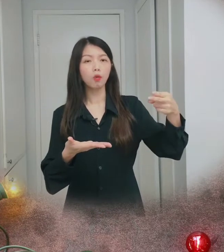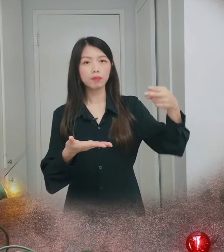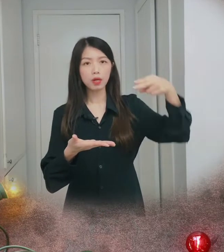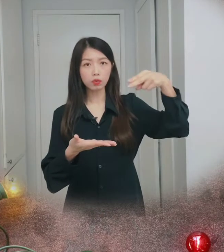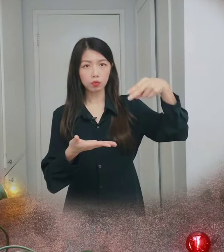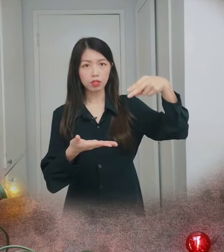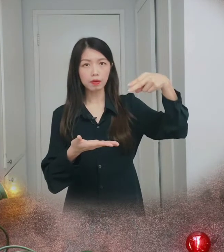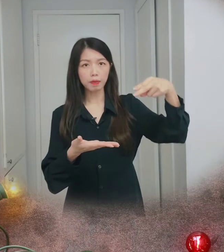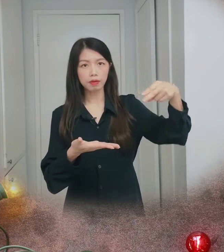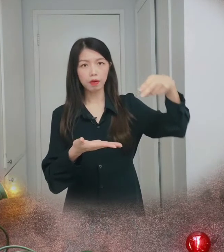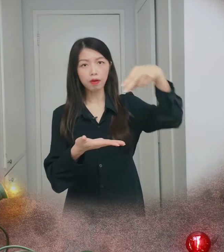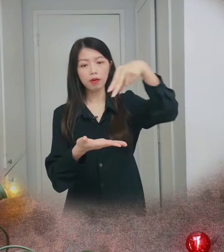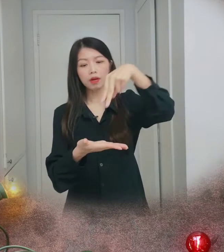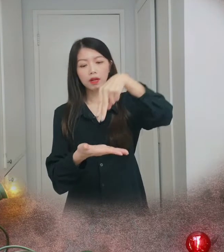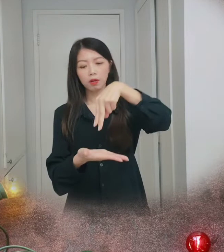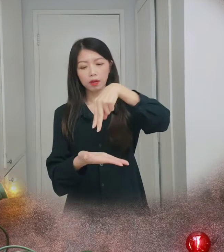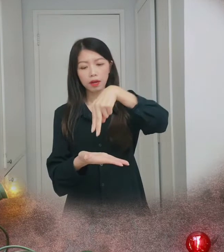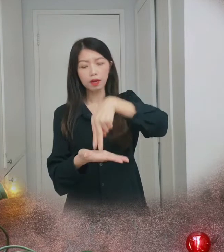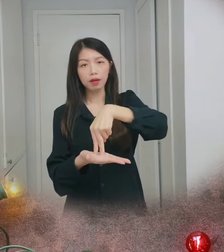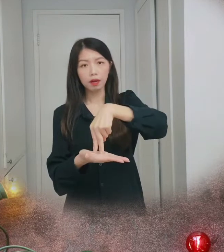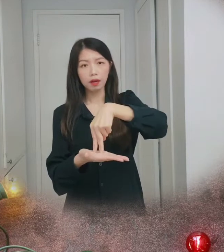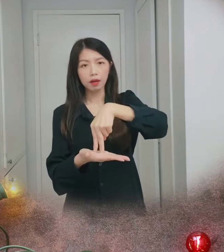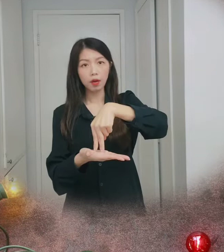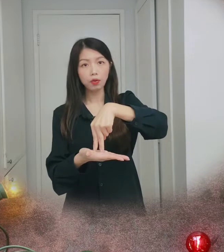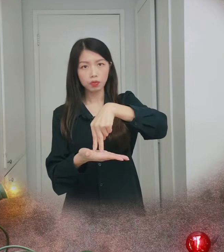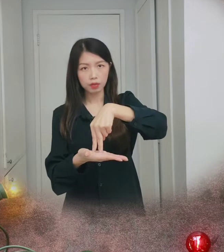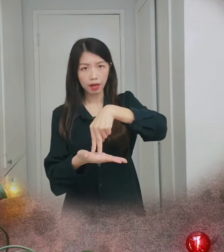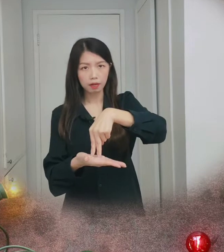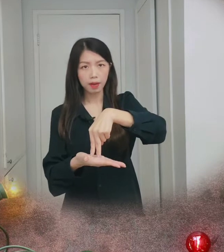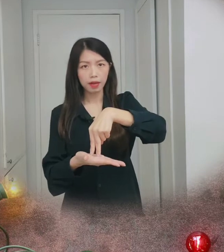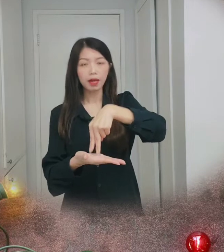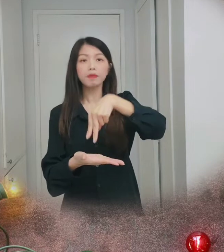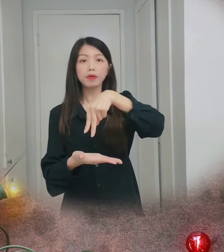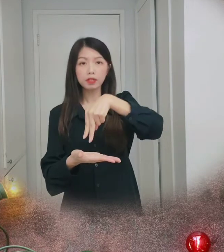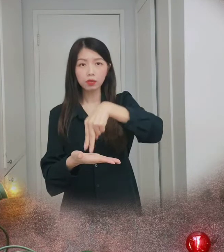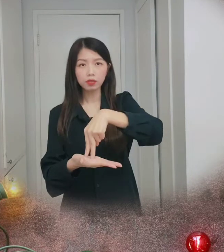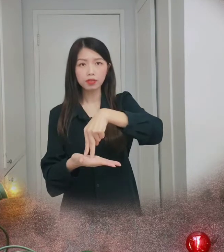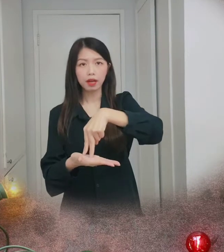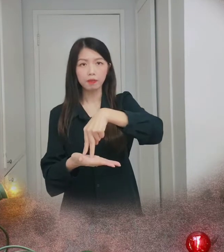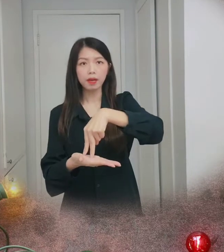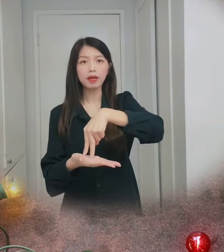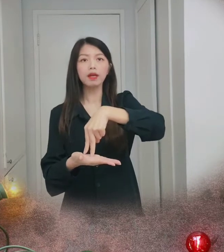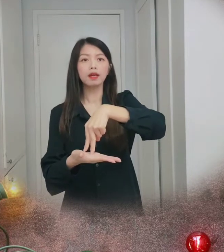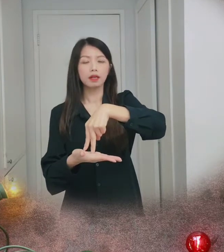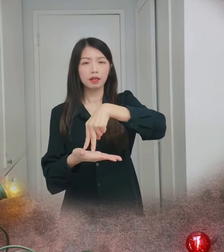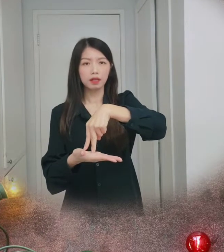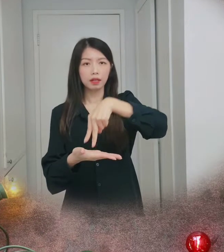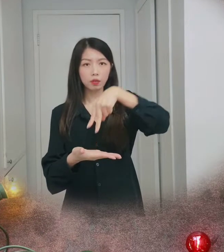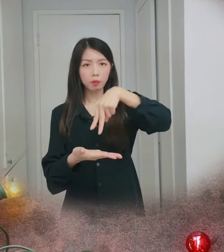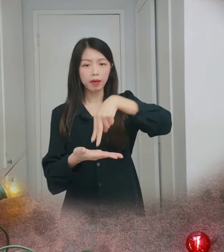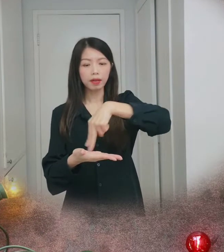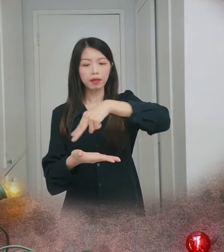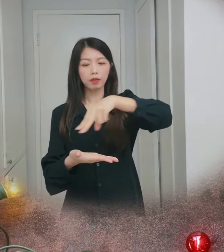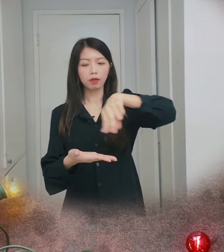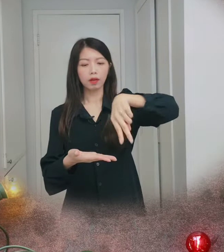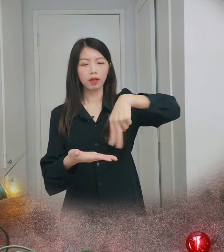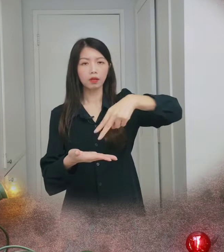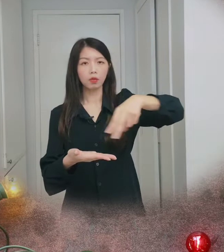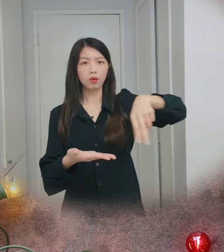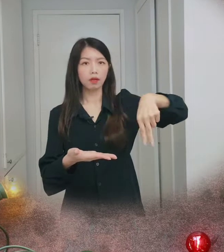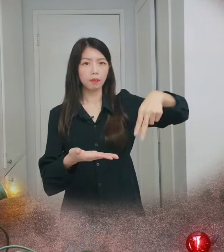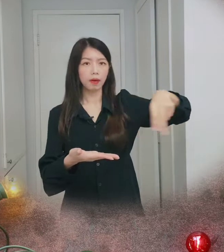손은 검지하고 중지만 펴서 이렇게 세워주신 다음에, 한번 찍어주신 다음에 이 손만